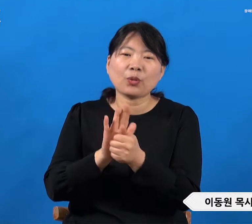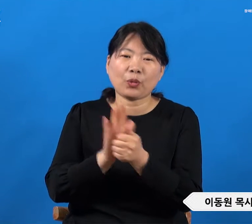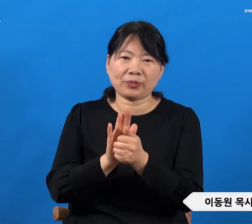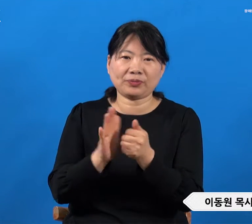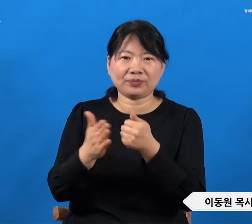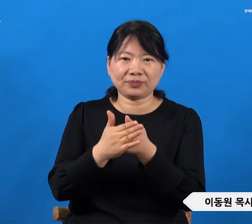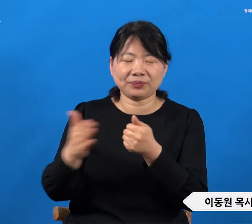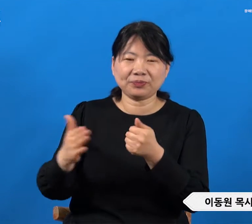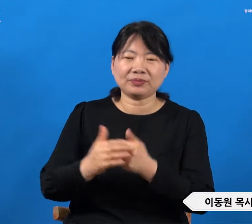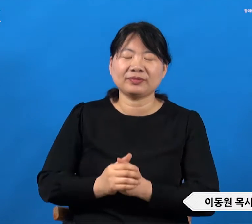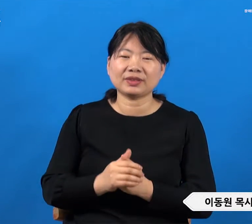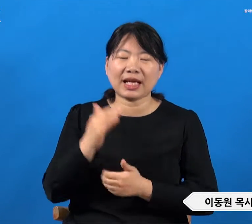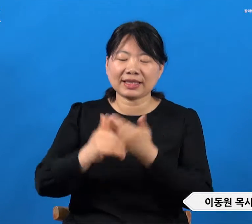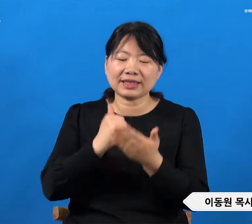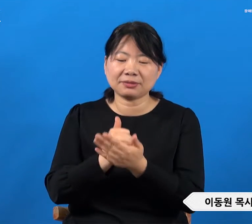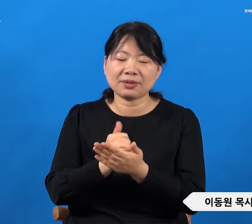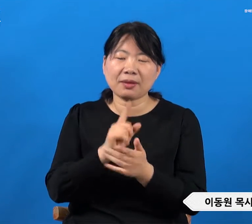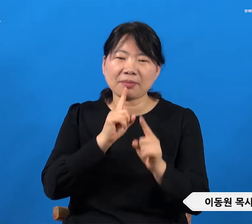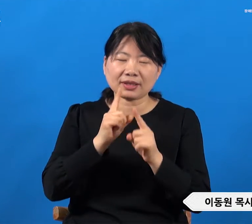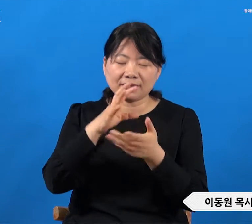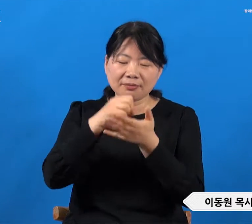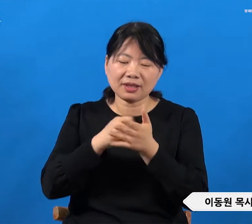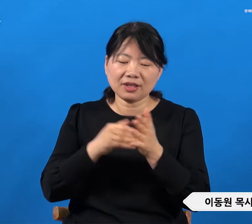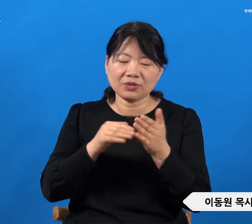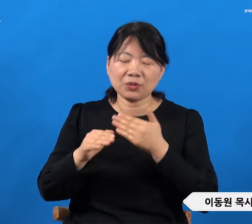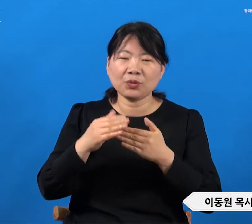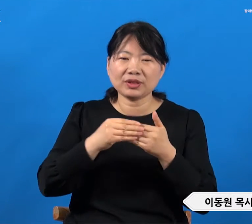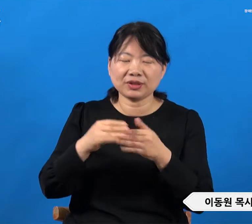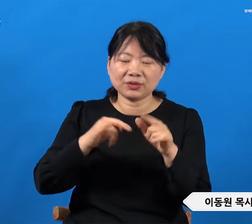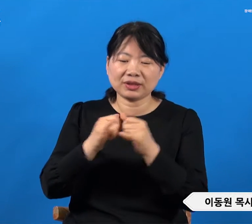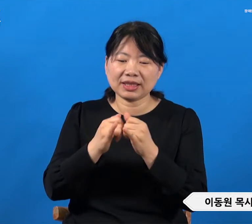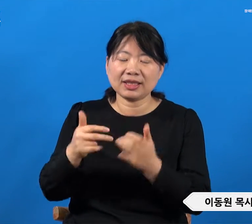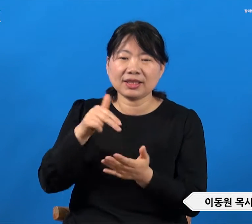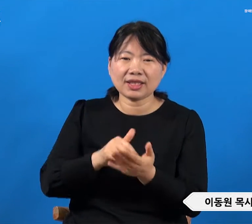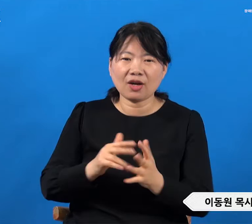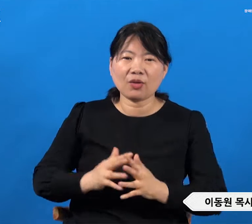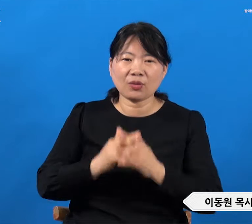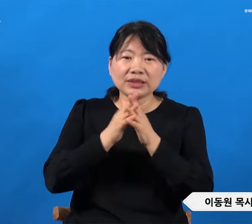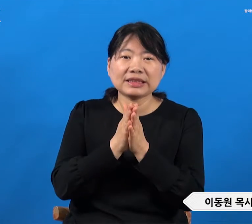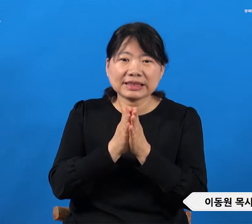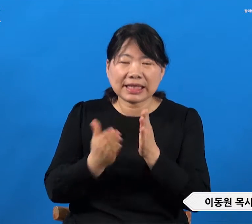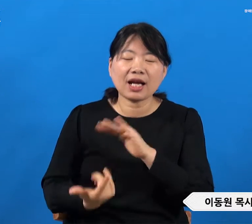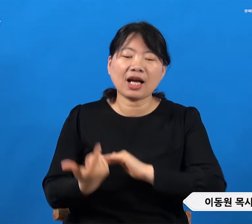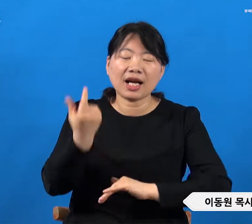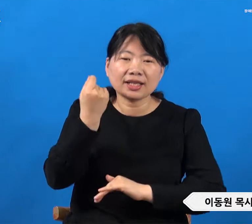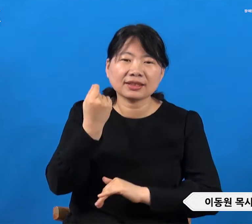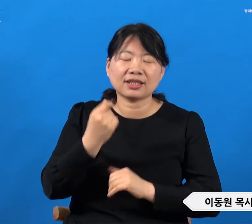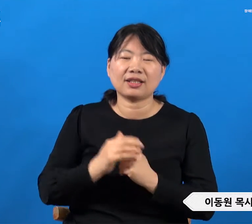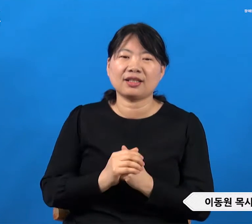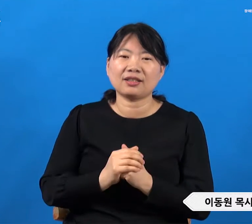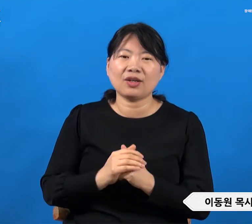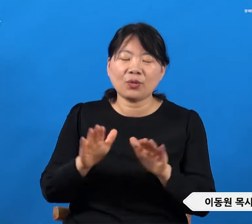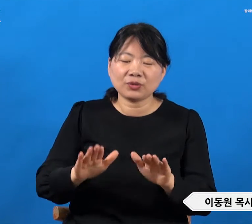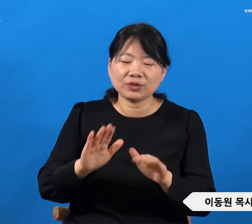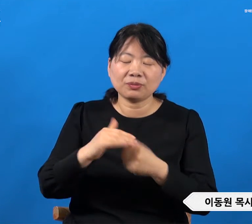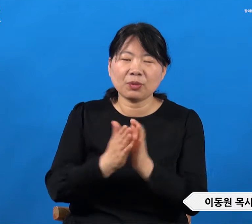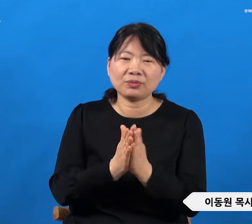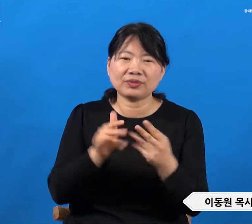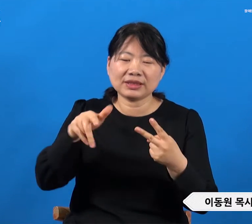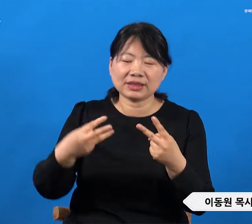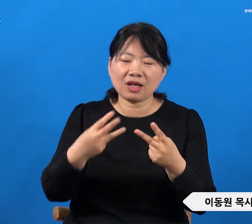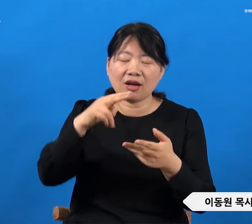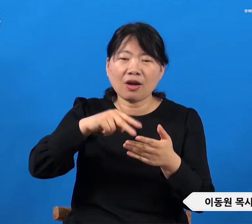도움이었습니다. 자, 하나님의 말씀을 받고 지도자들이 일어나 건축을 시작하자마자 오늘